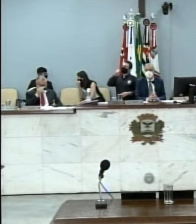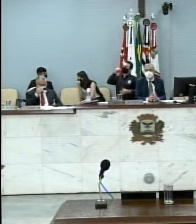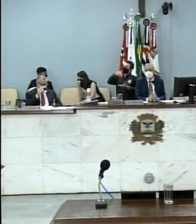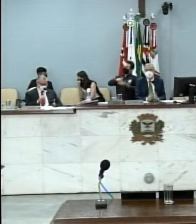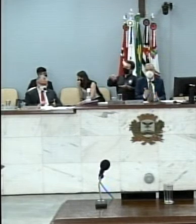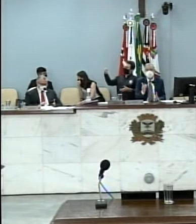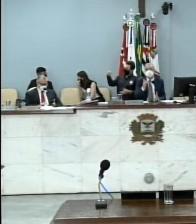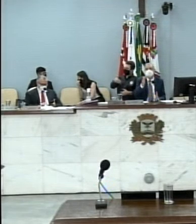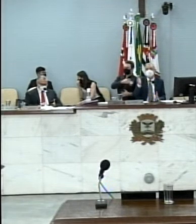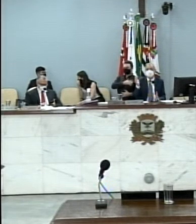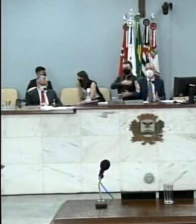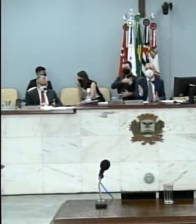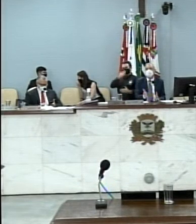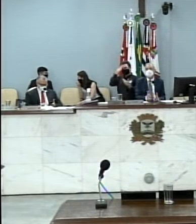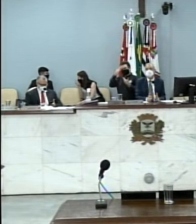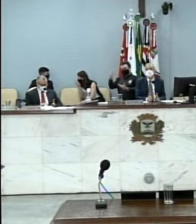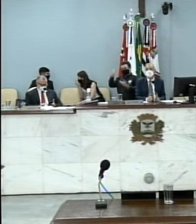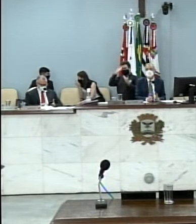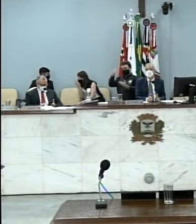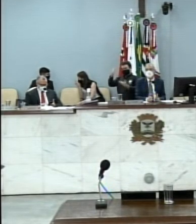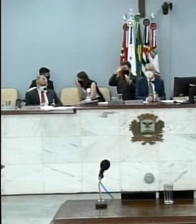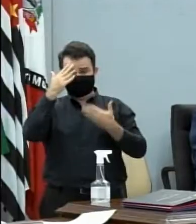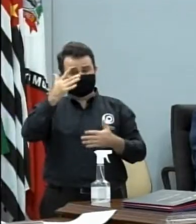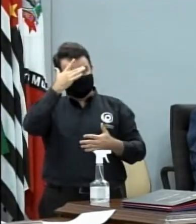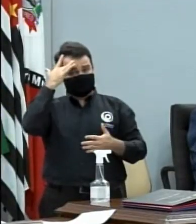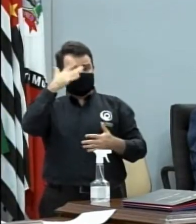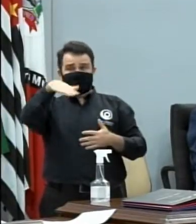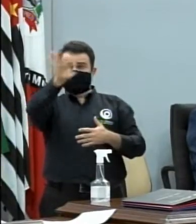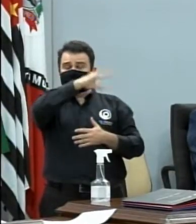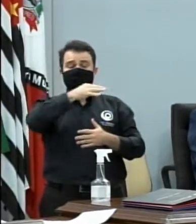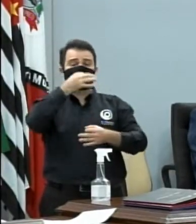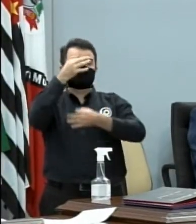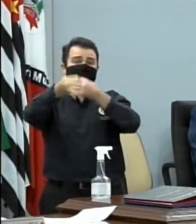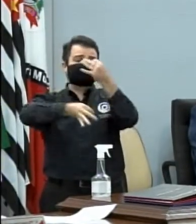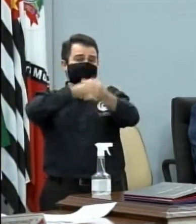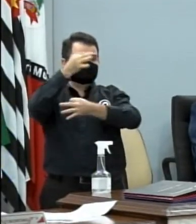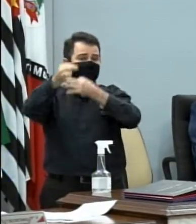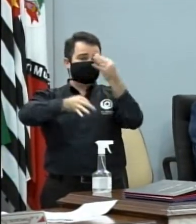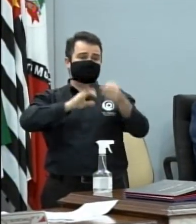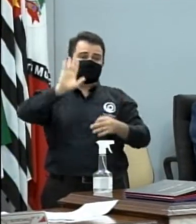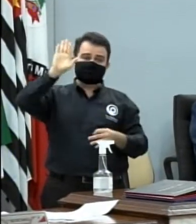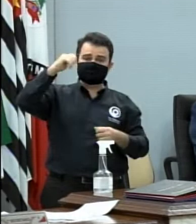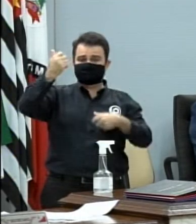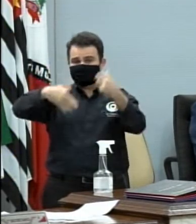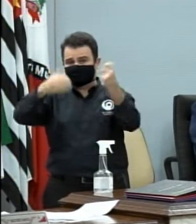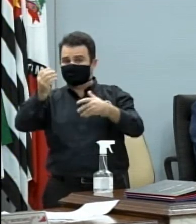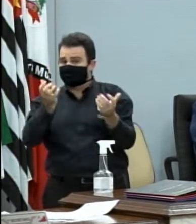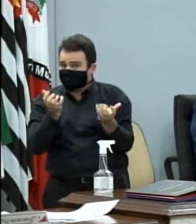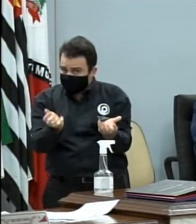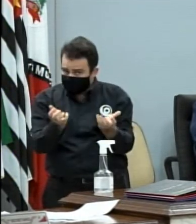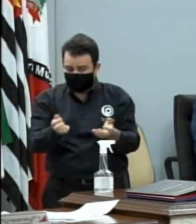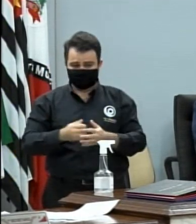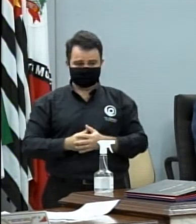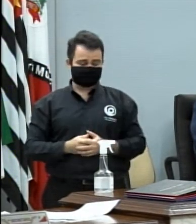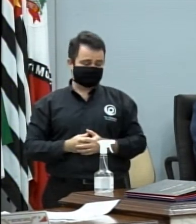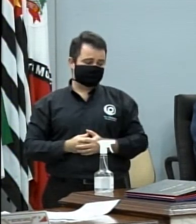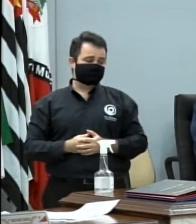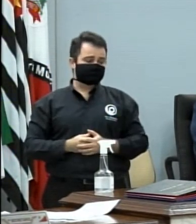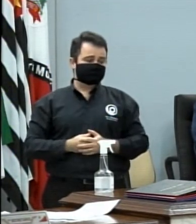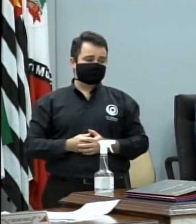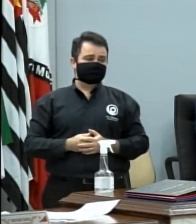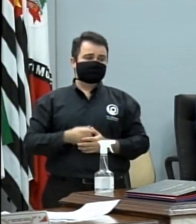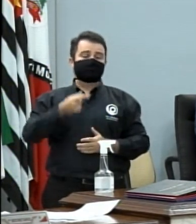casa onde a gente precisa dar voz para aqueles que querem se manifestar. Nós fizemos uma audiência pública